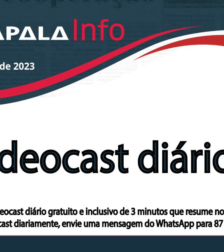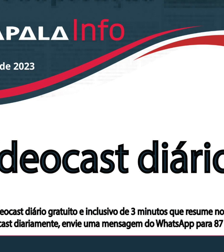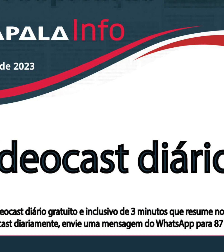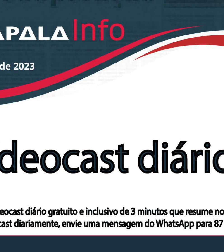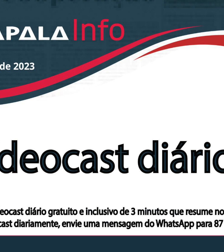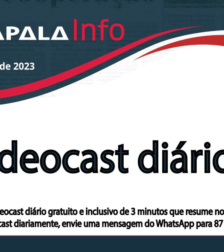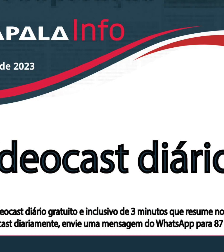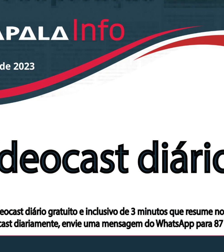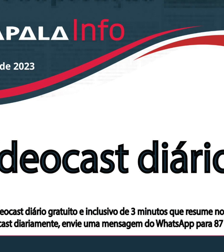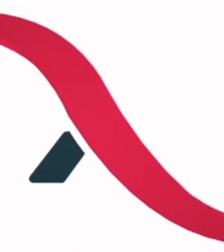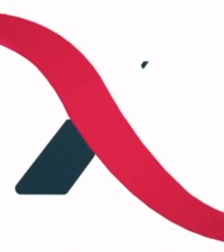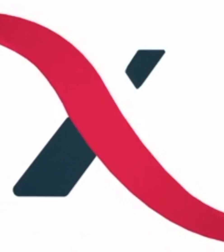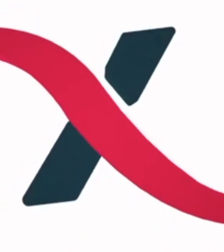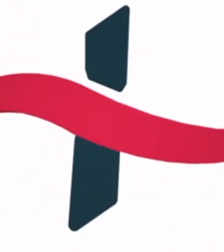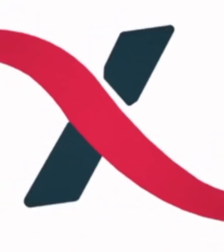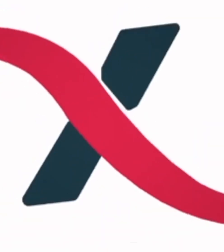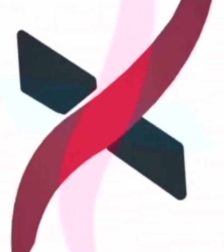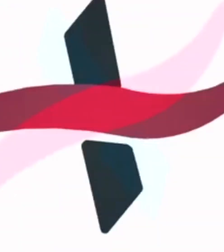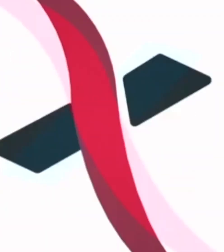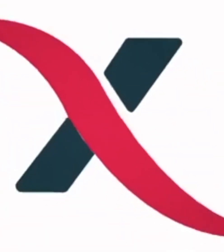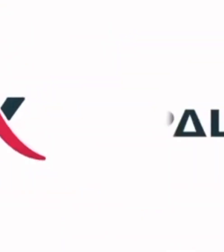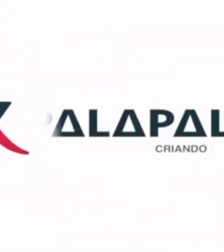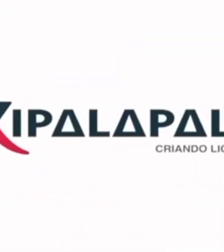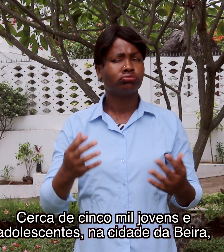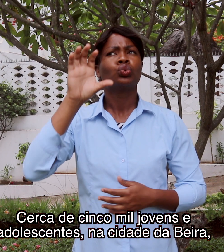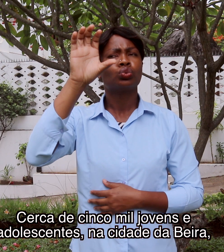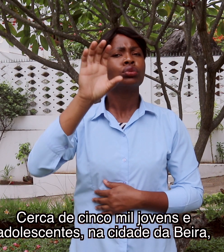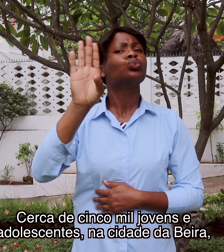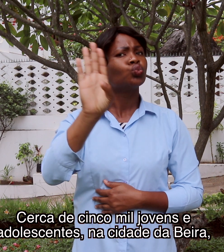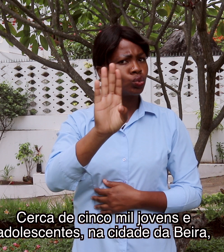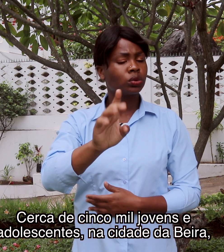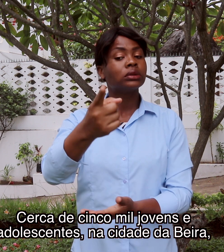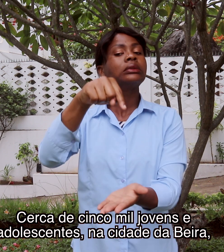Xipalapala Info, edição 12 de dezembro.